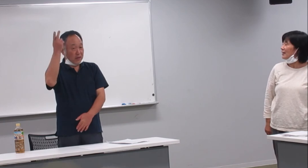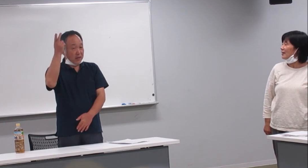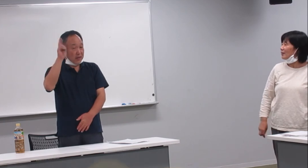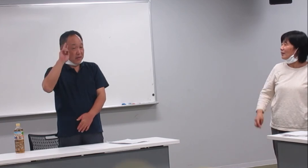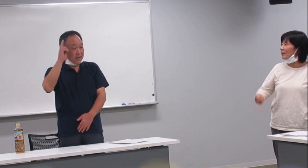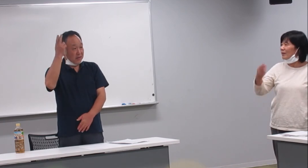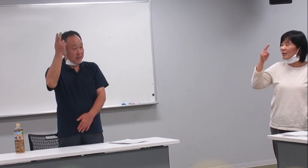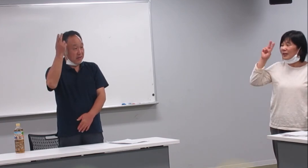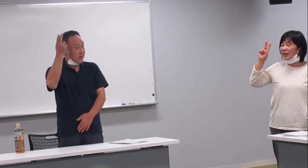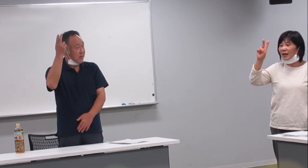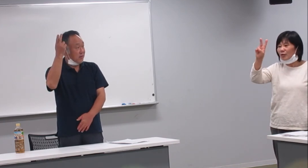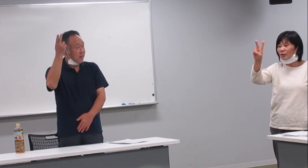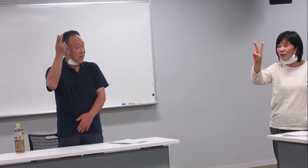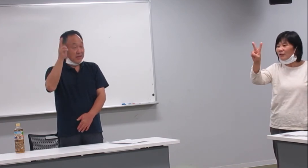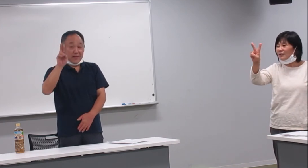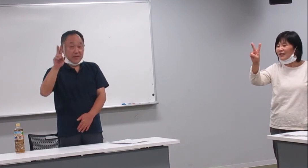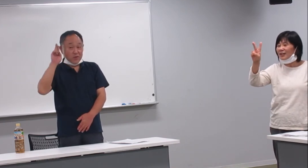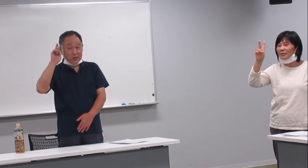きかけて危なかった。 今、この2個になります。うん、